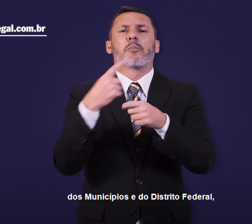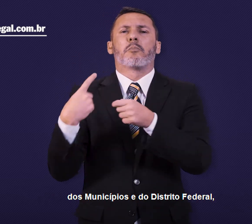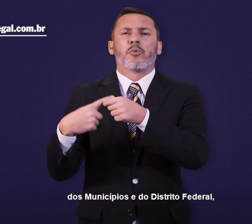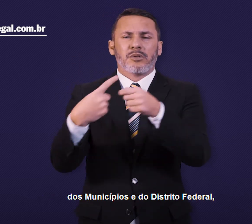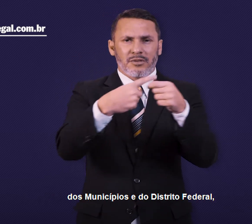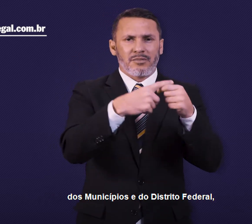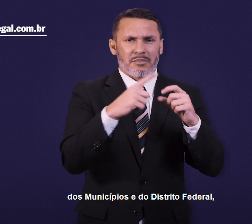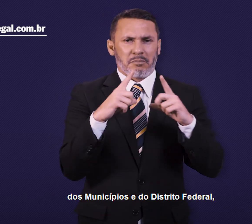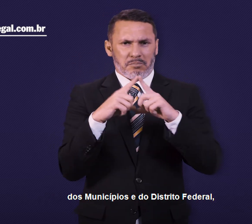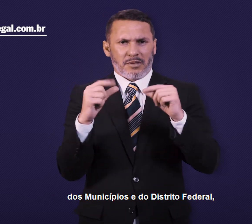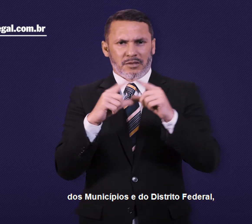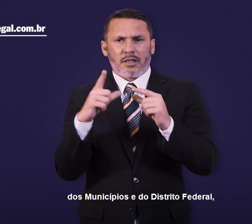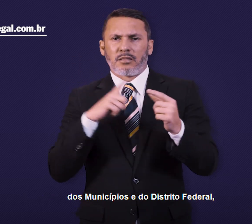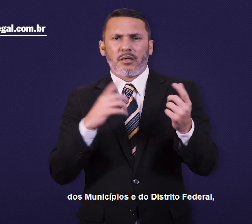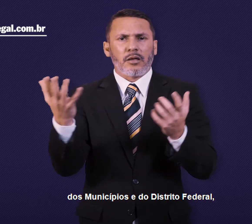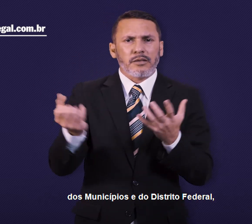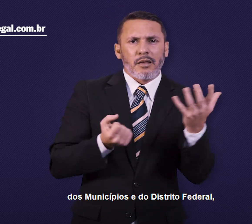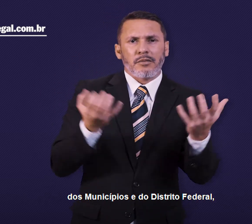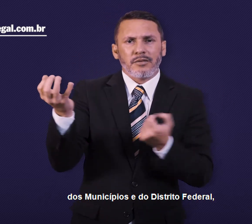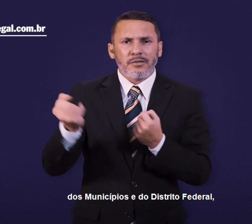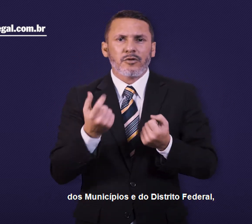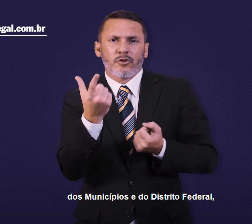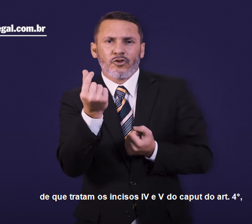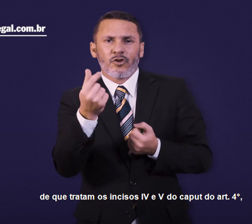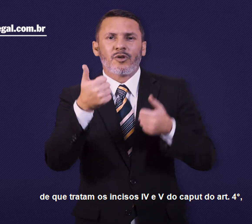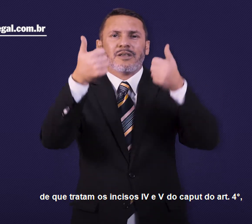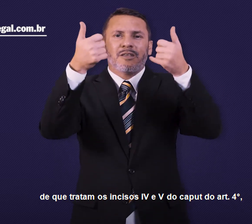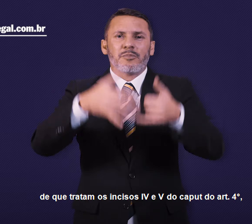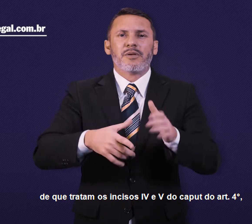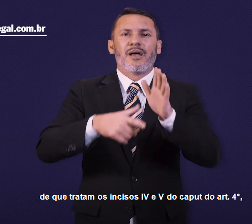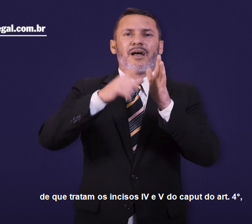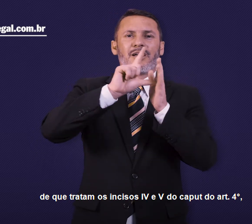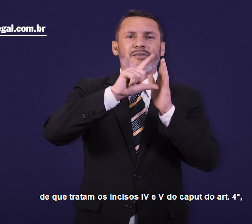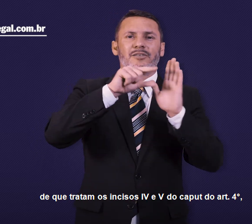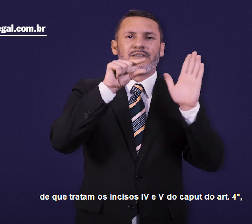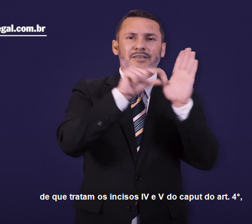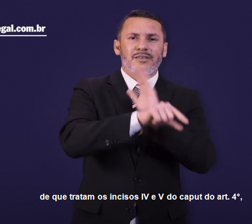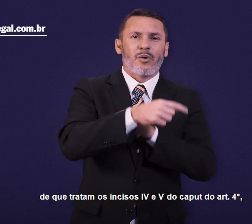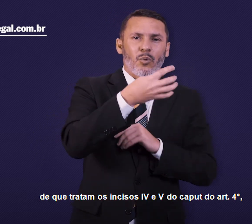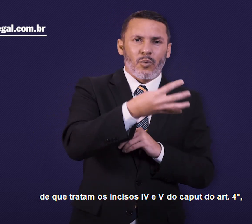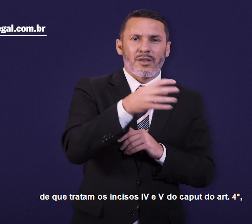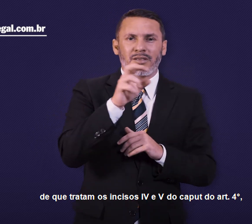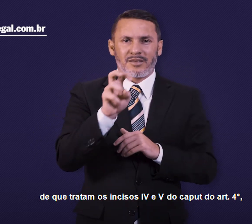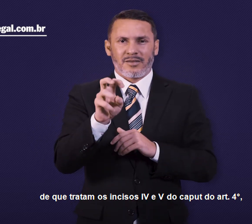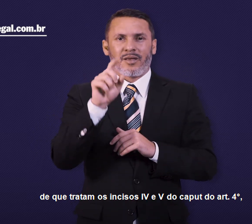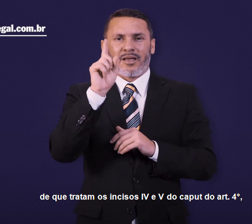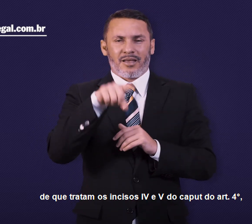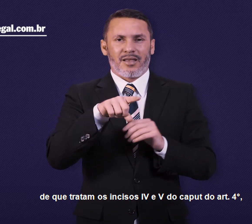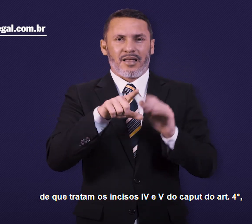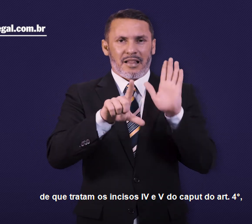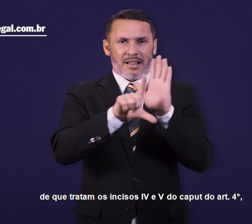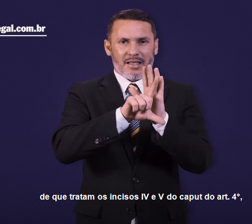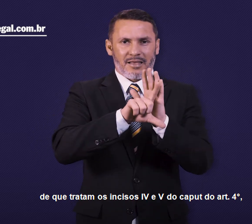dos municípios e do Distrito Federal, de que tratam os incisos 4 e 5 do caput do artigo